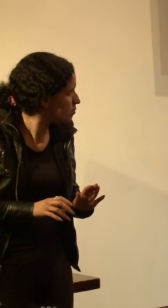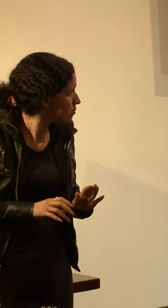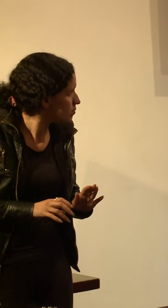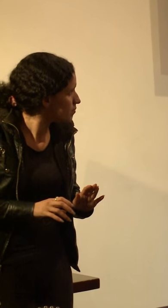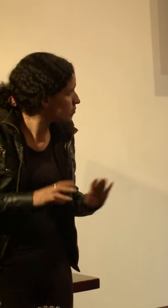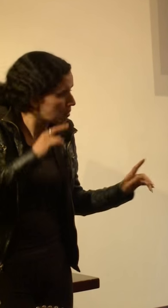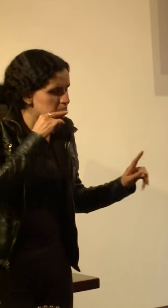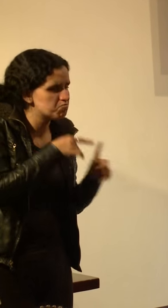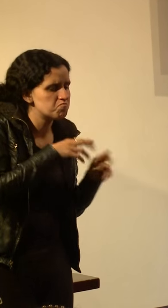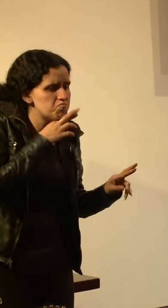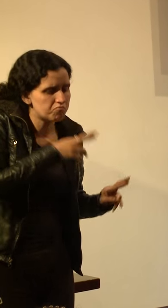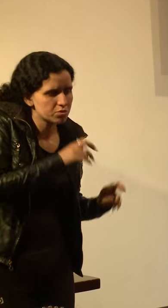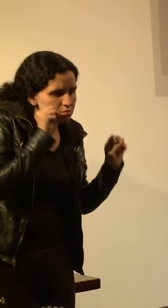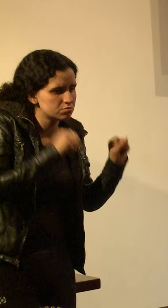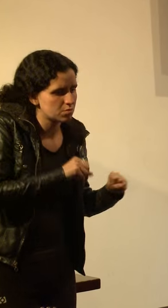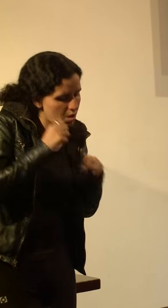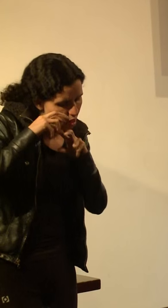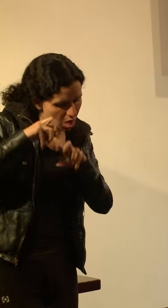muy exacto en esa respuesta.